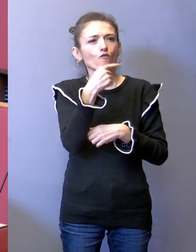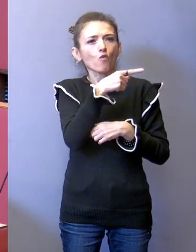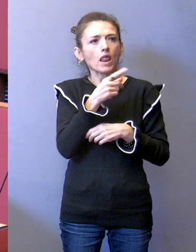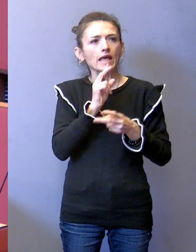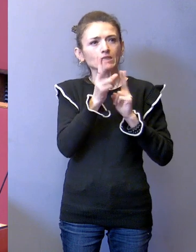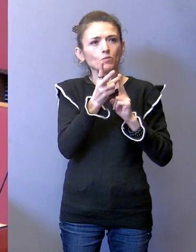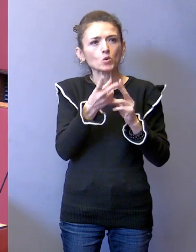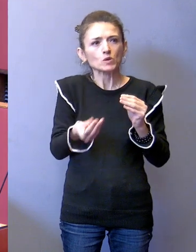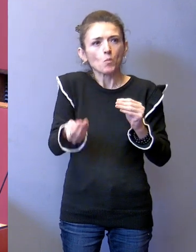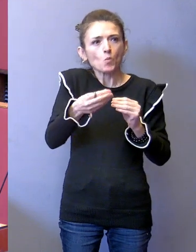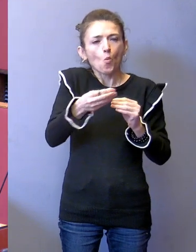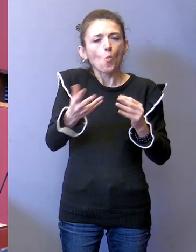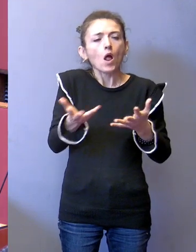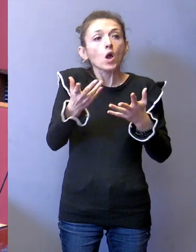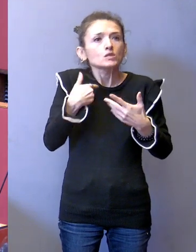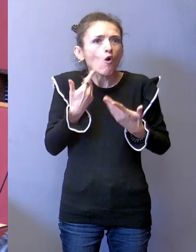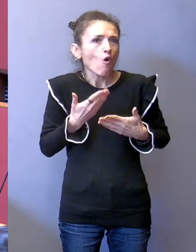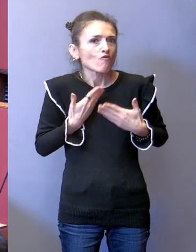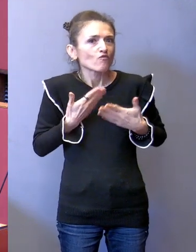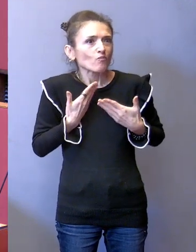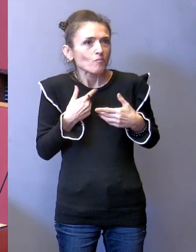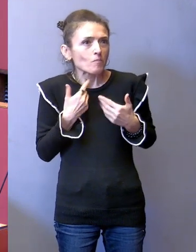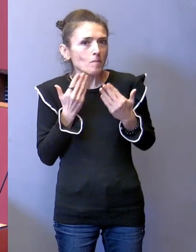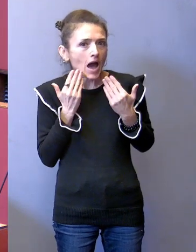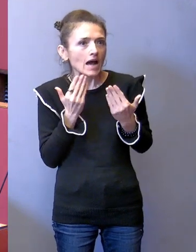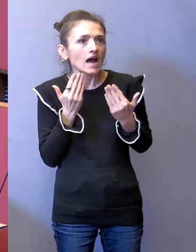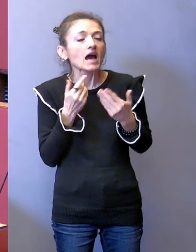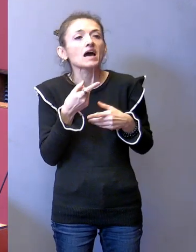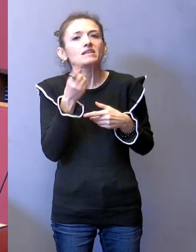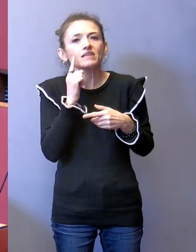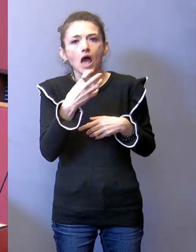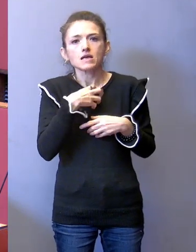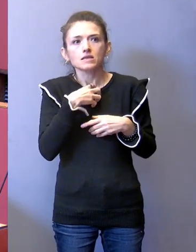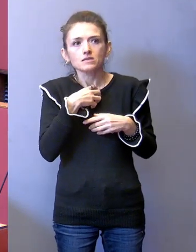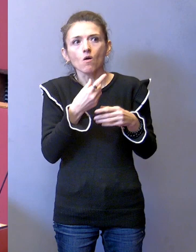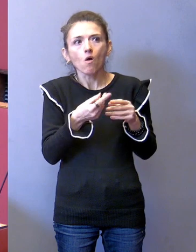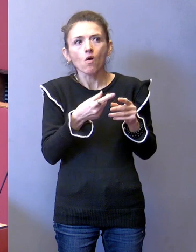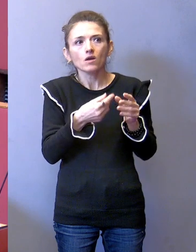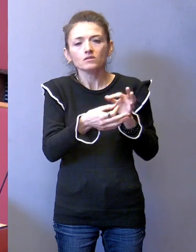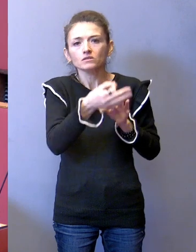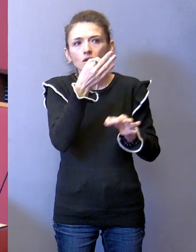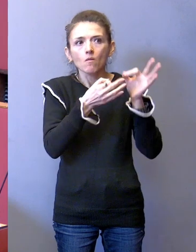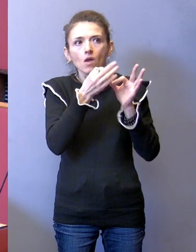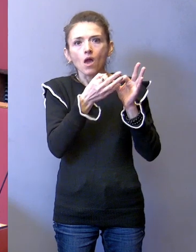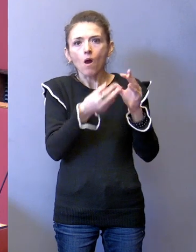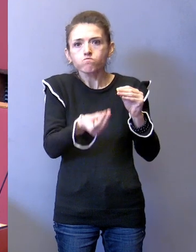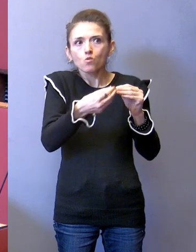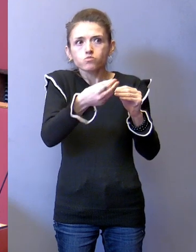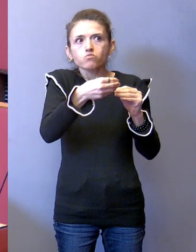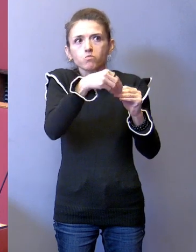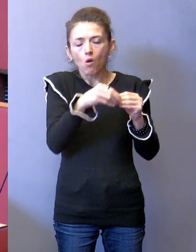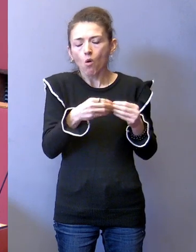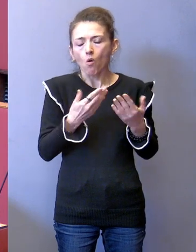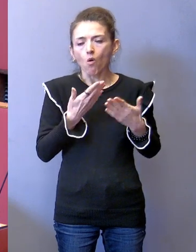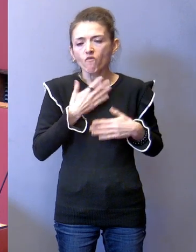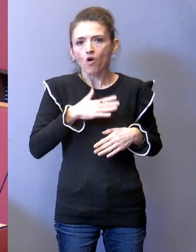assessore Io se è per me volentieri perché se l'assessore mi risponde mi dà delle precisazioni vi lascio sempre volentieri la parola con